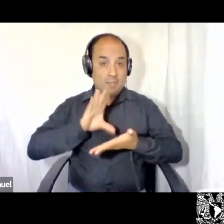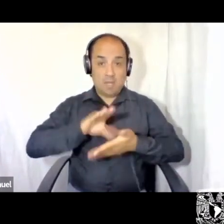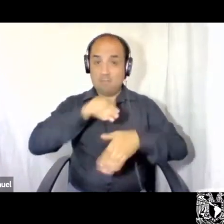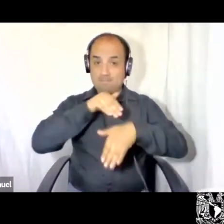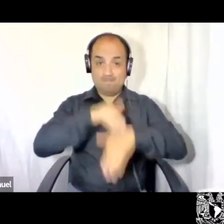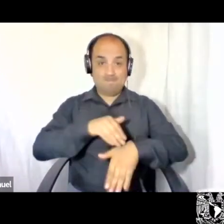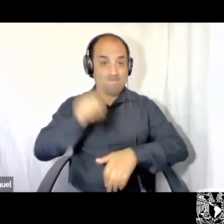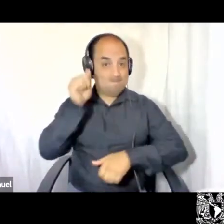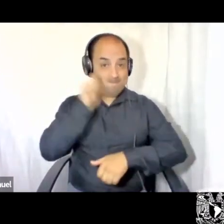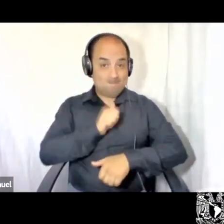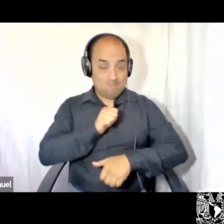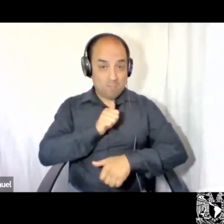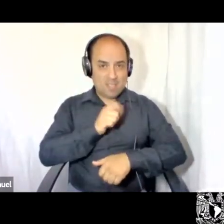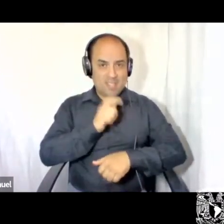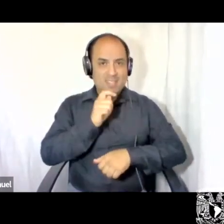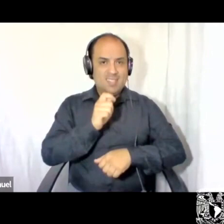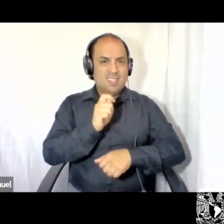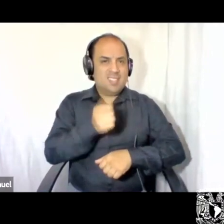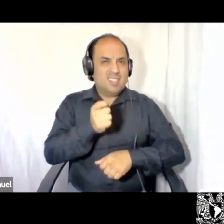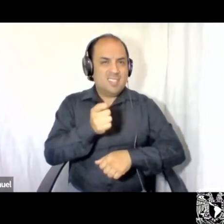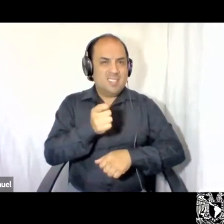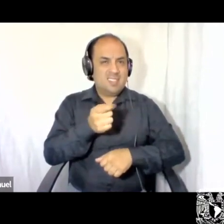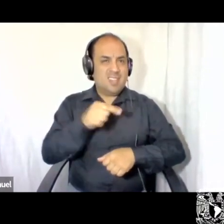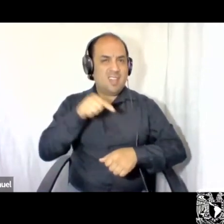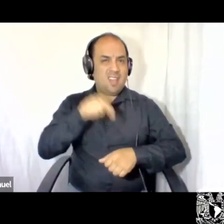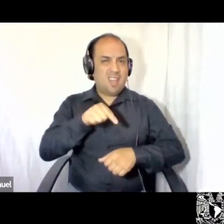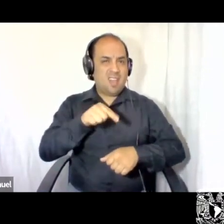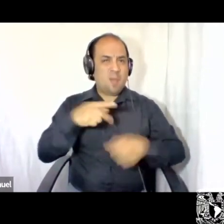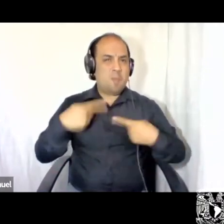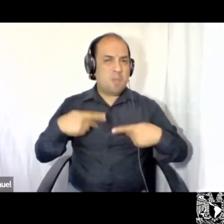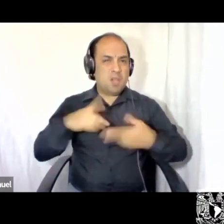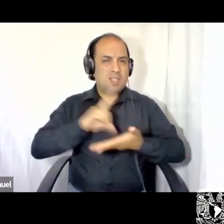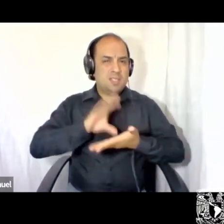¿qué es lo que implica no ser el buen disca, ¿no?